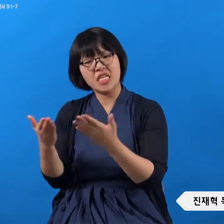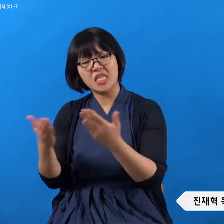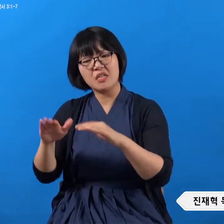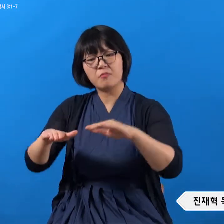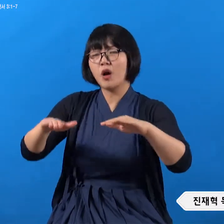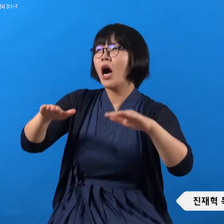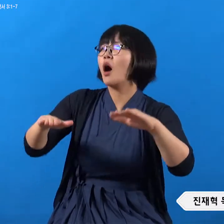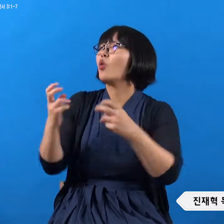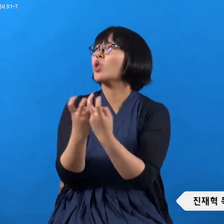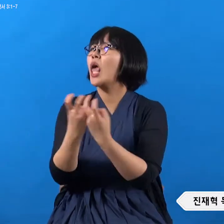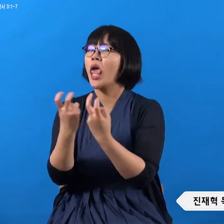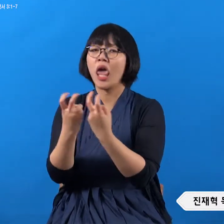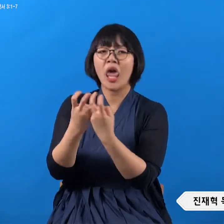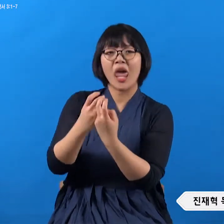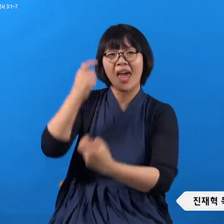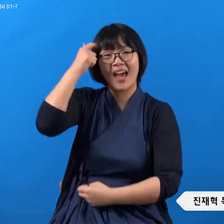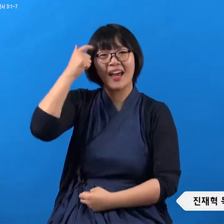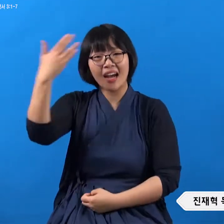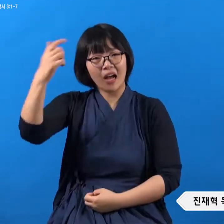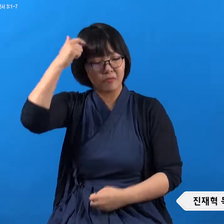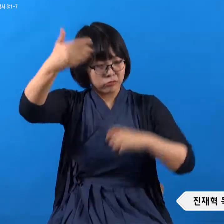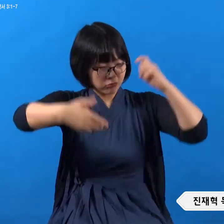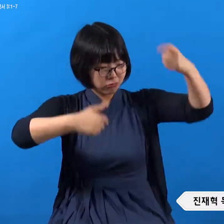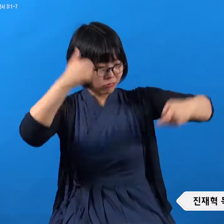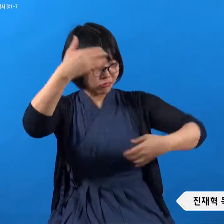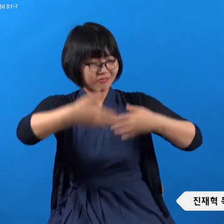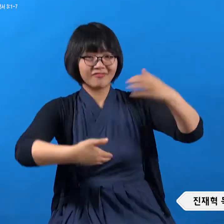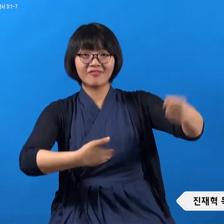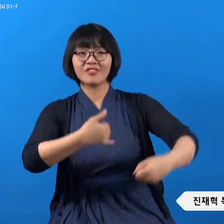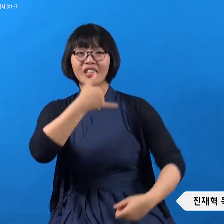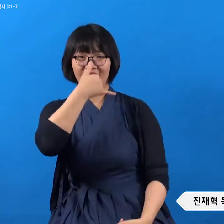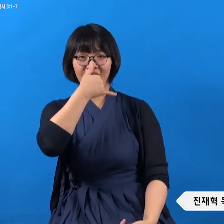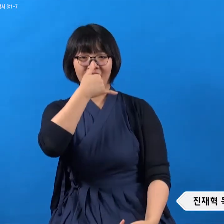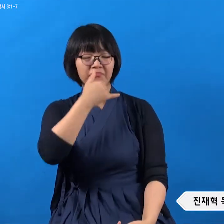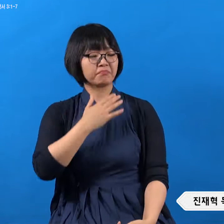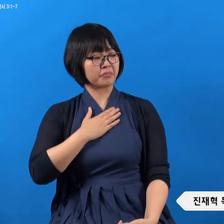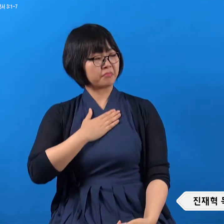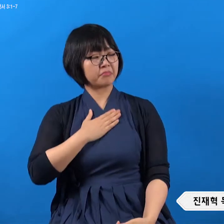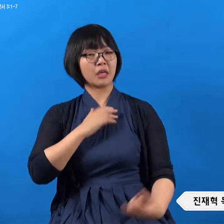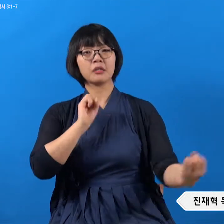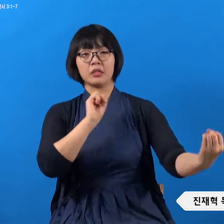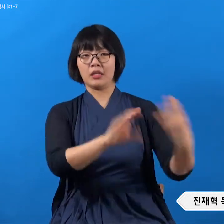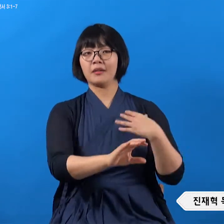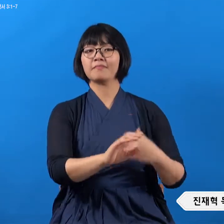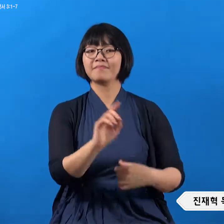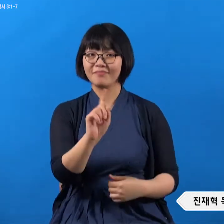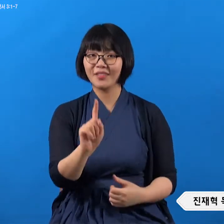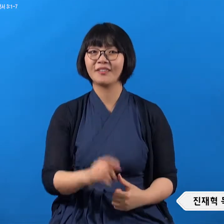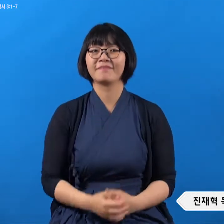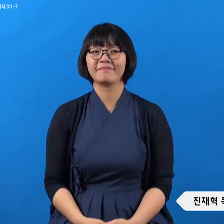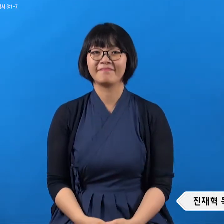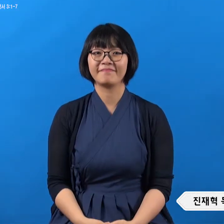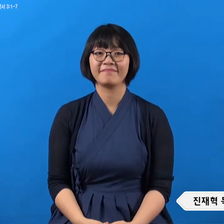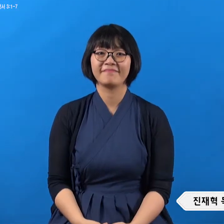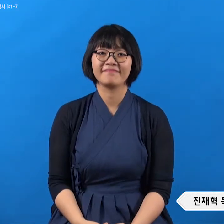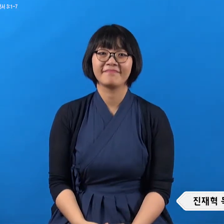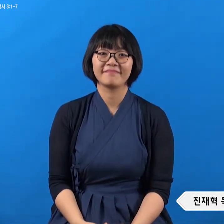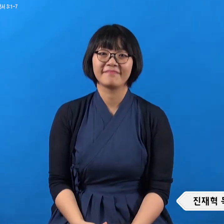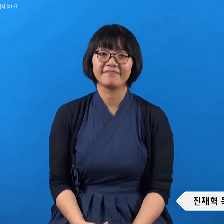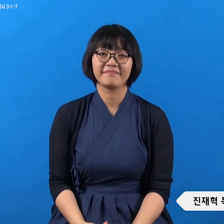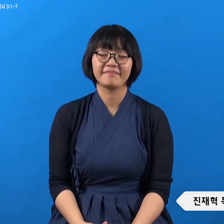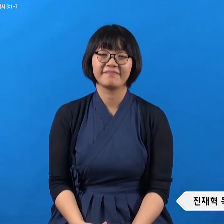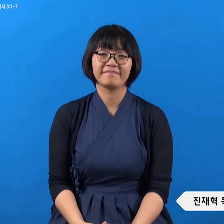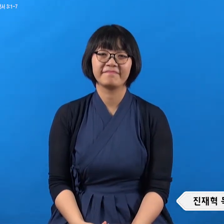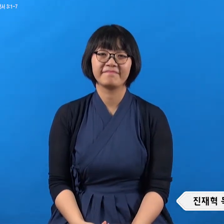하는 질문입니다. 특히 젊은 교육자들에게 그런 질문을 할 때마다 저는 그분들에게 이렇게